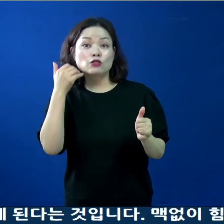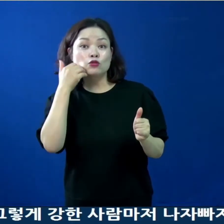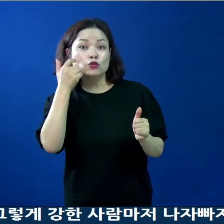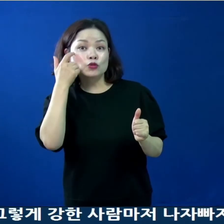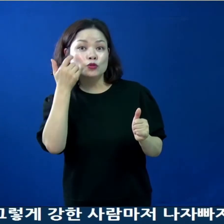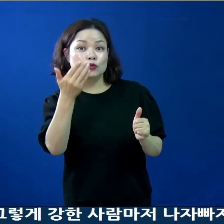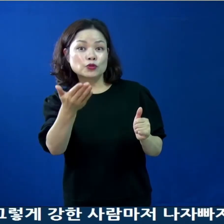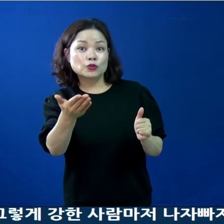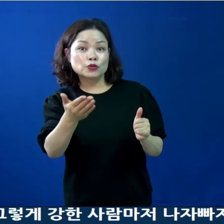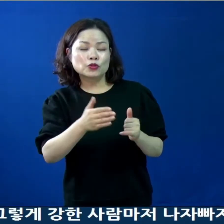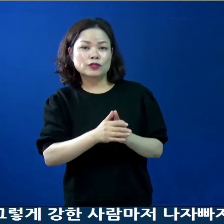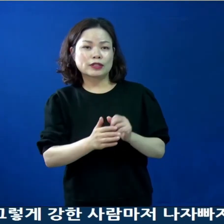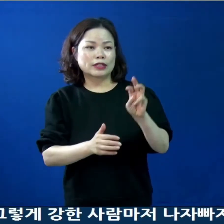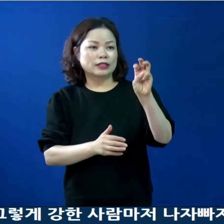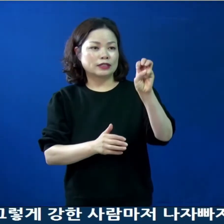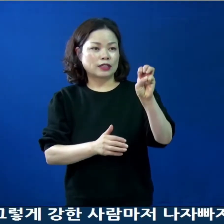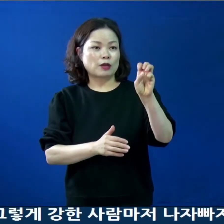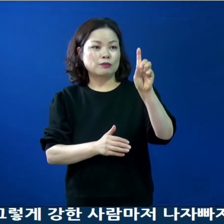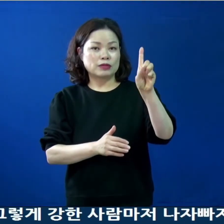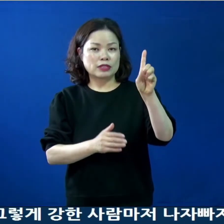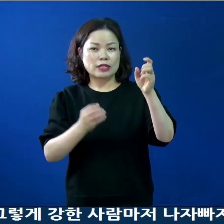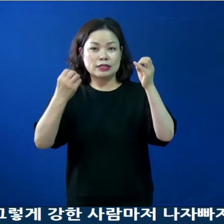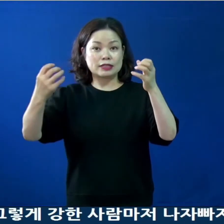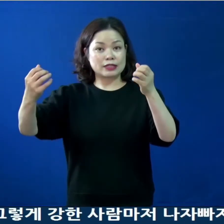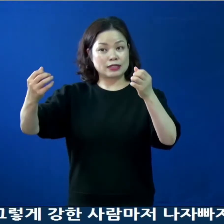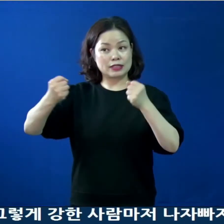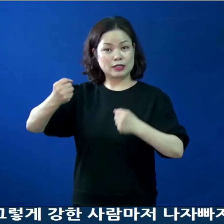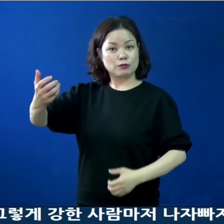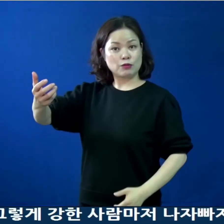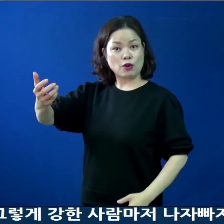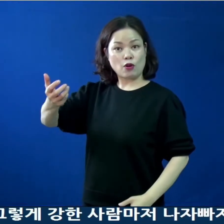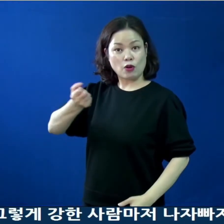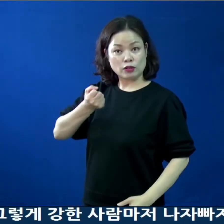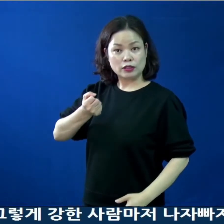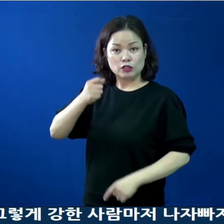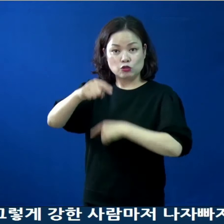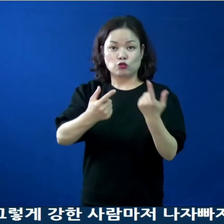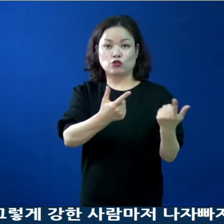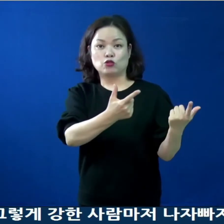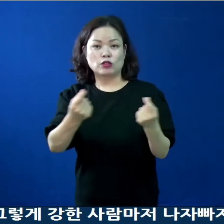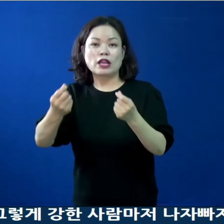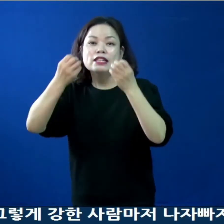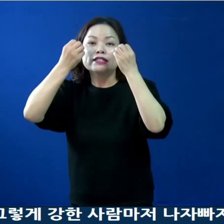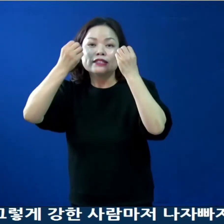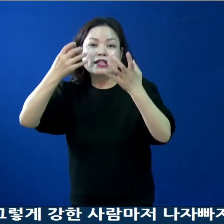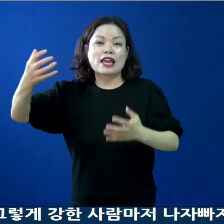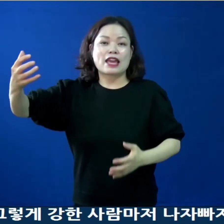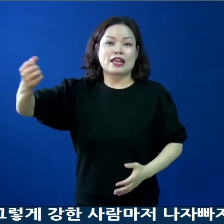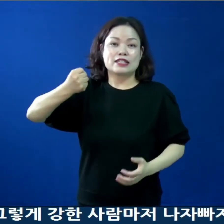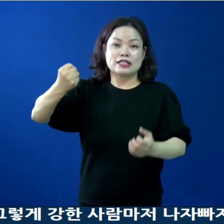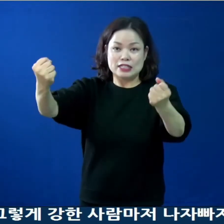누구입니까? 31절 새 힘을 얻으리니, 한번 따라 합시다. 새 힘을 얻으리니.